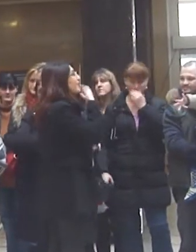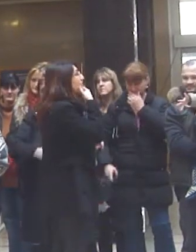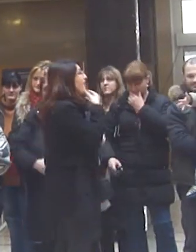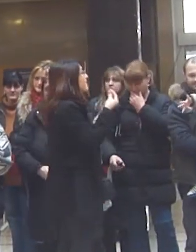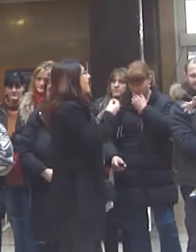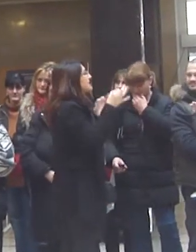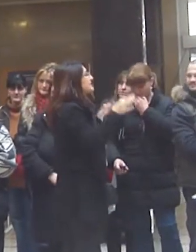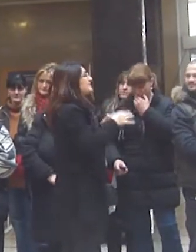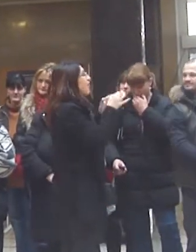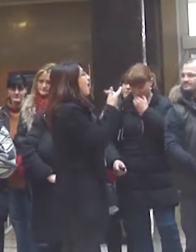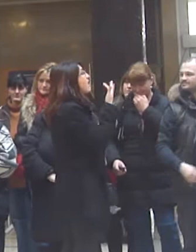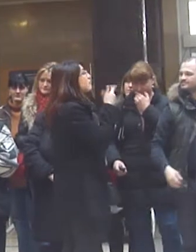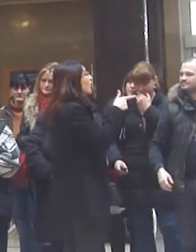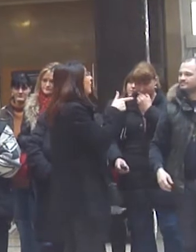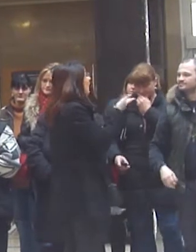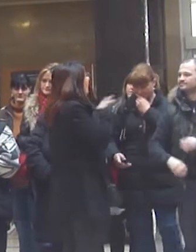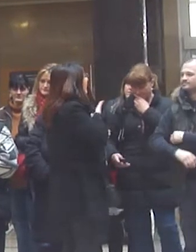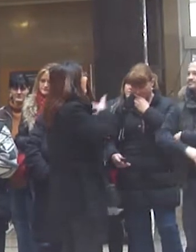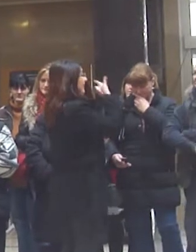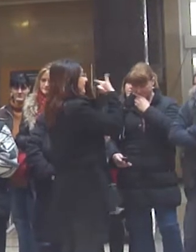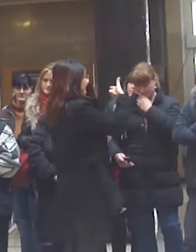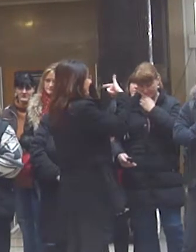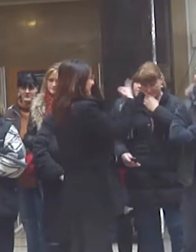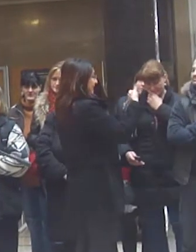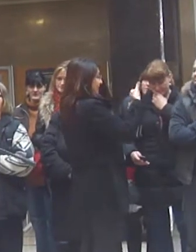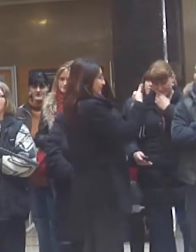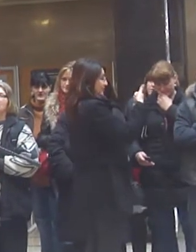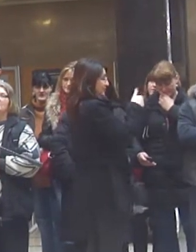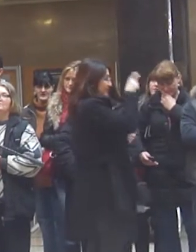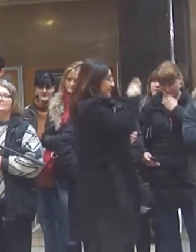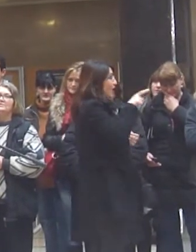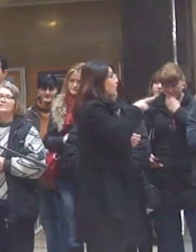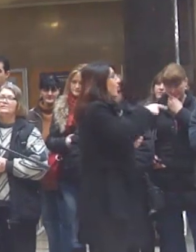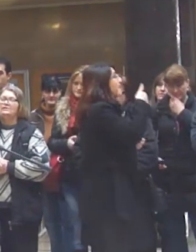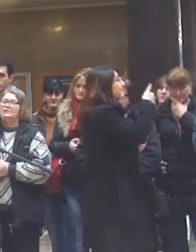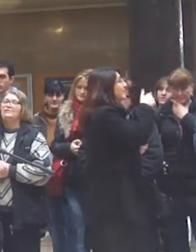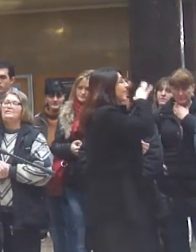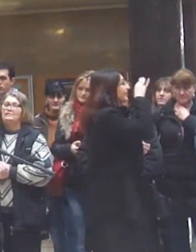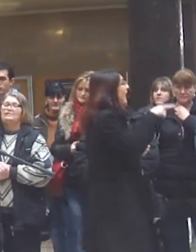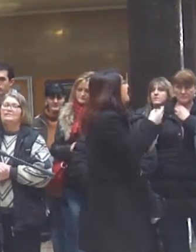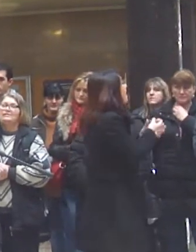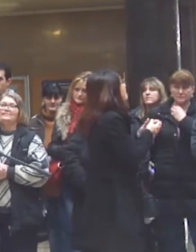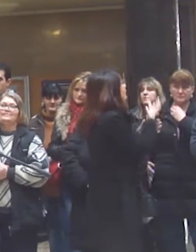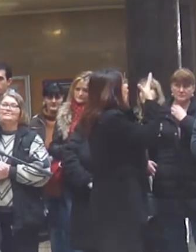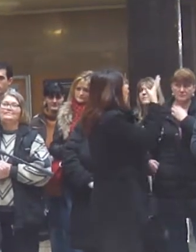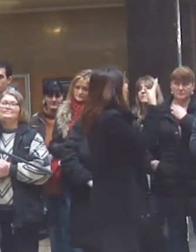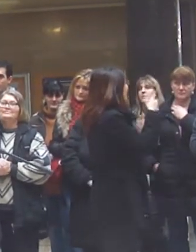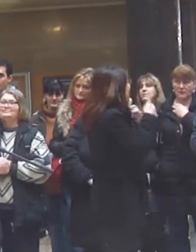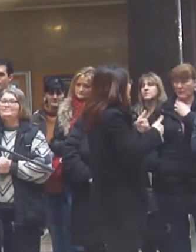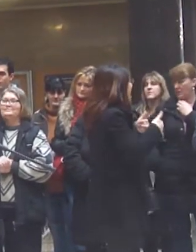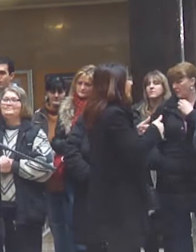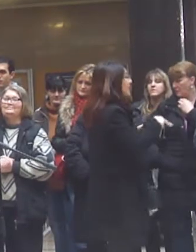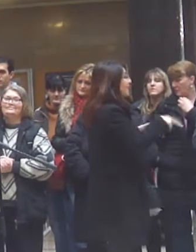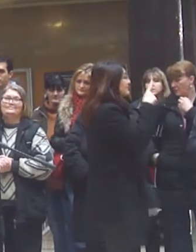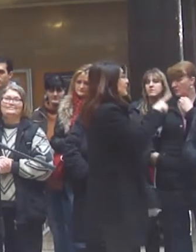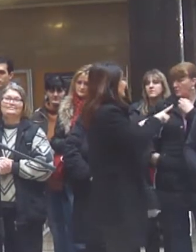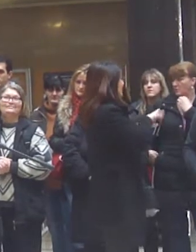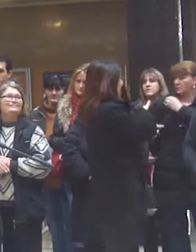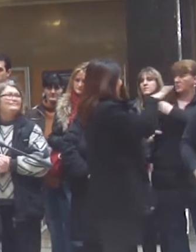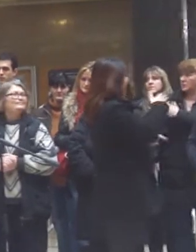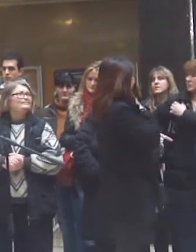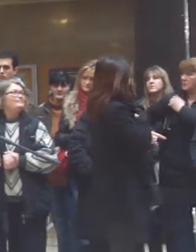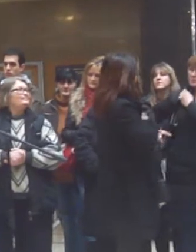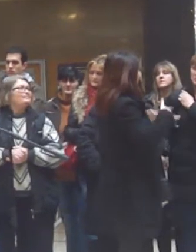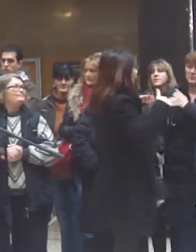svečanost. Broj dobitnika je 21. To je prvi dan, dakle proljeća, pa nadamo se da će i vama, dragi